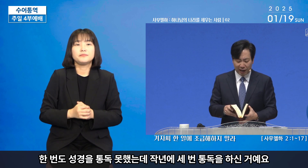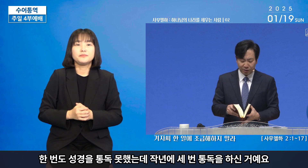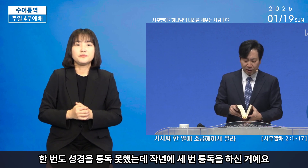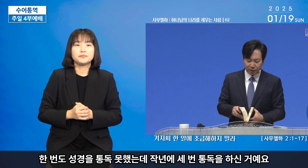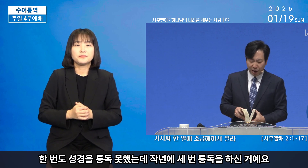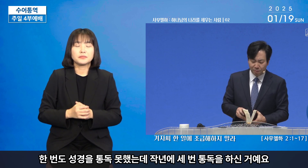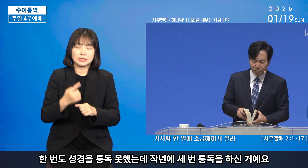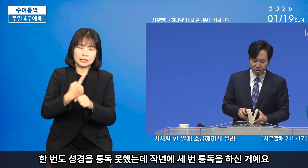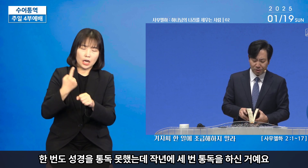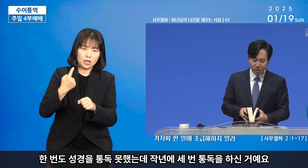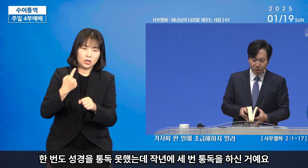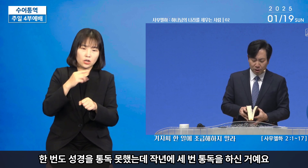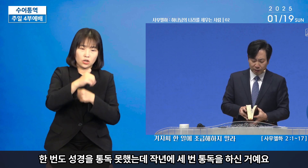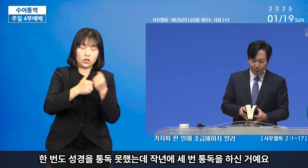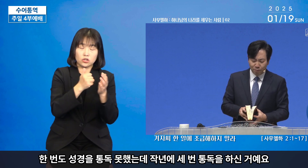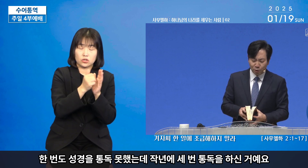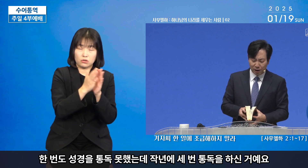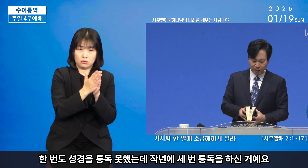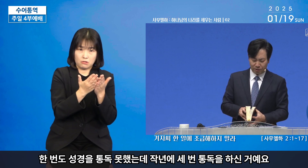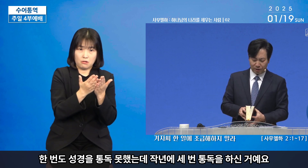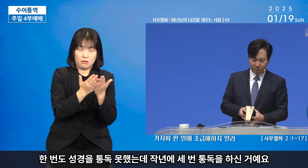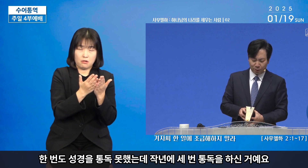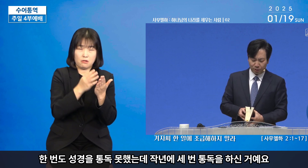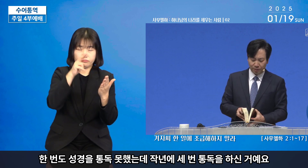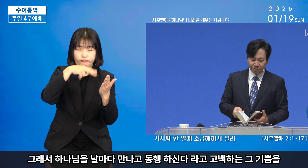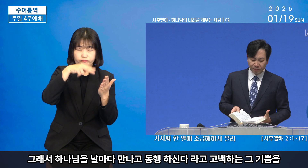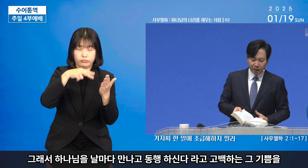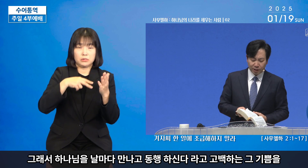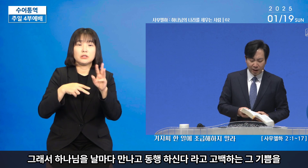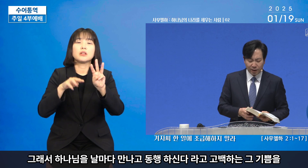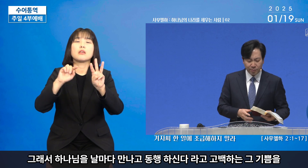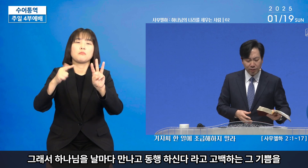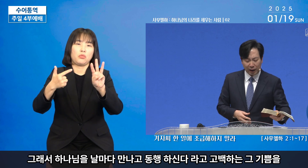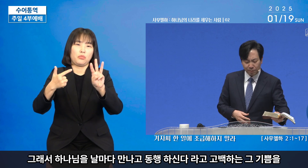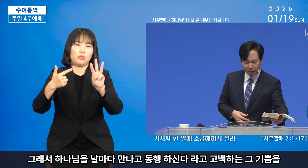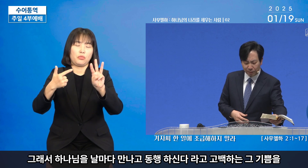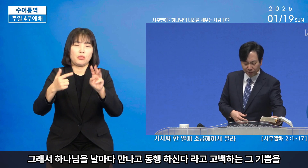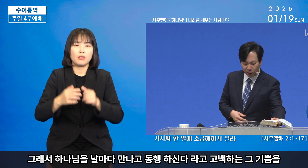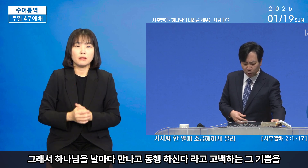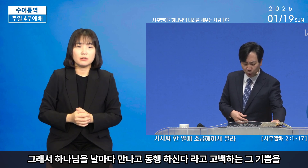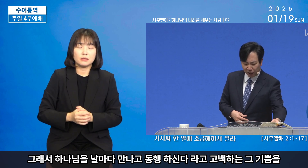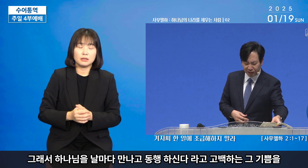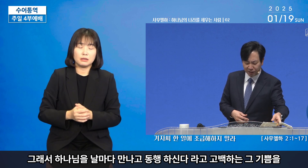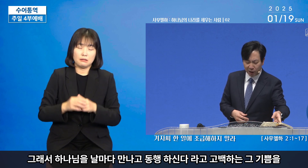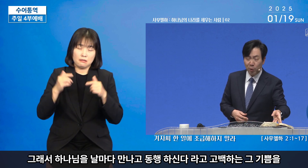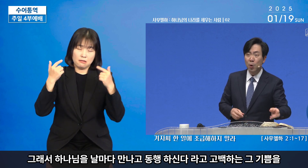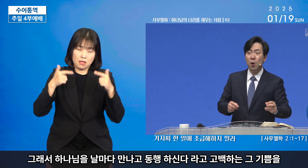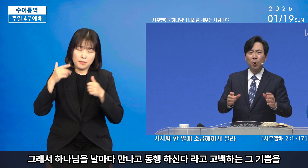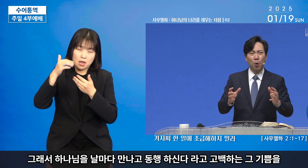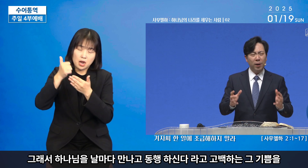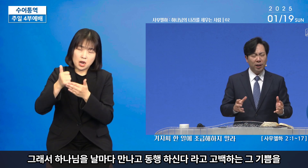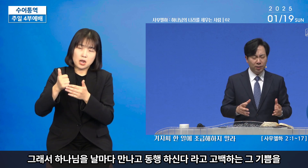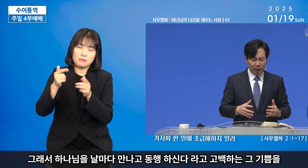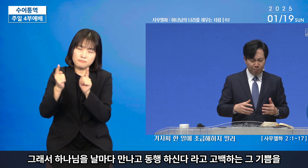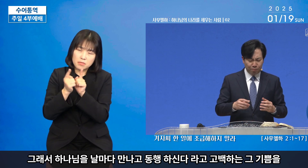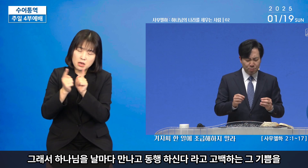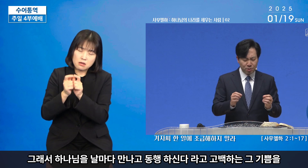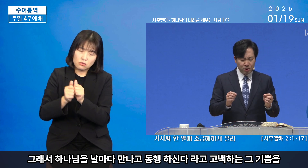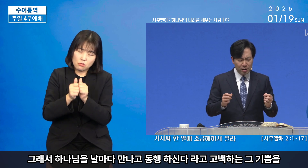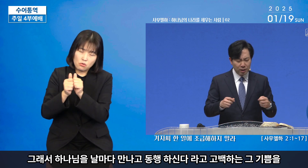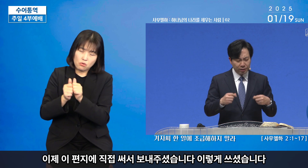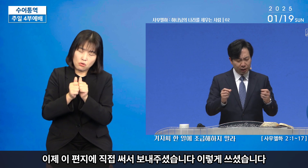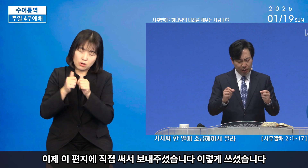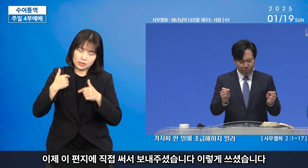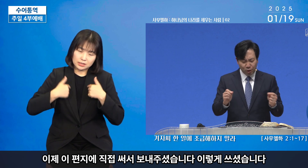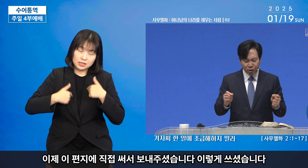못했는데 작년에 3번을 삼독을 하신 거예요. 삼독을. 그래서 하나님을 날마다 만나고 동행하신다라고 고백하는 그